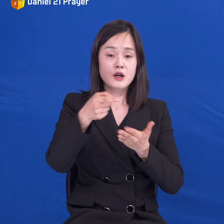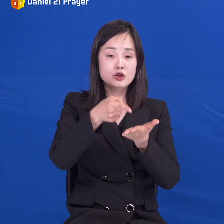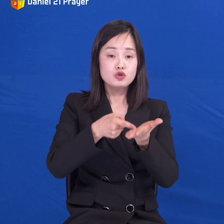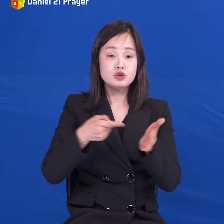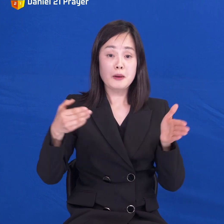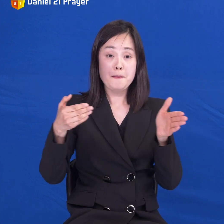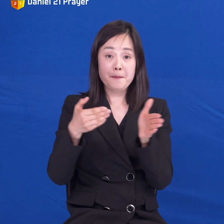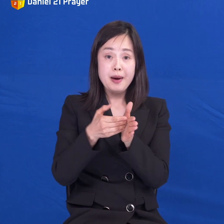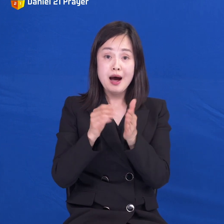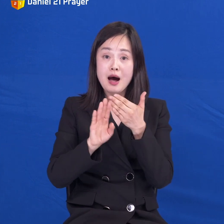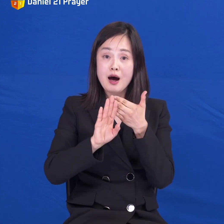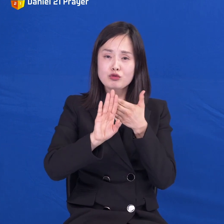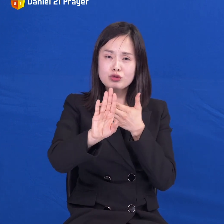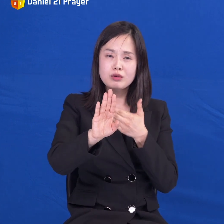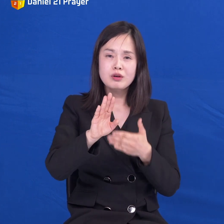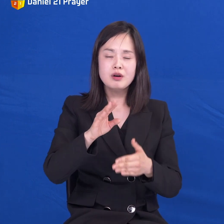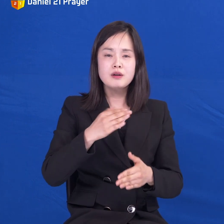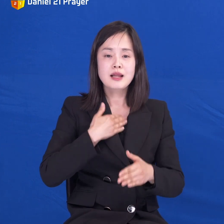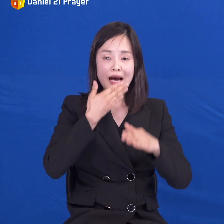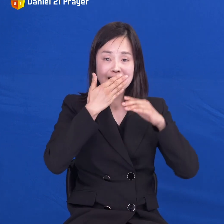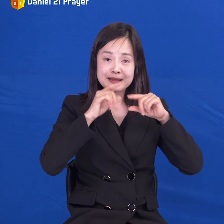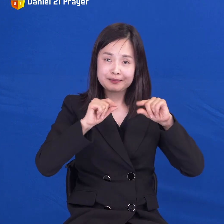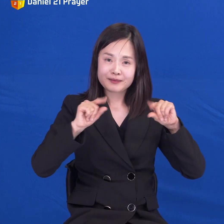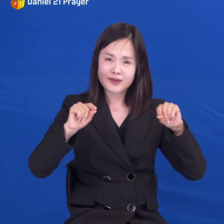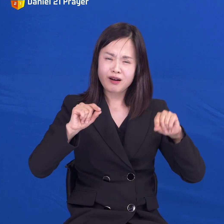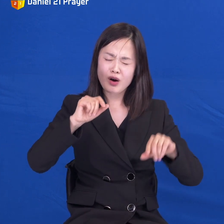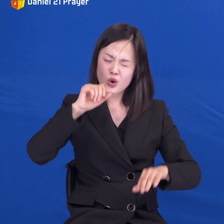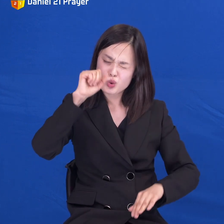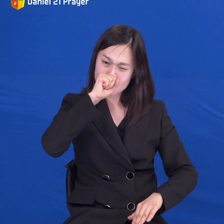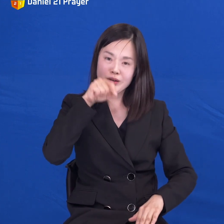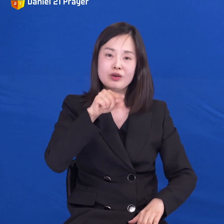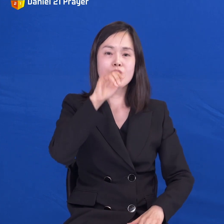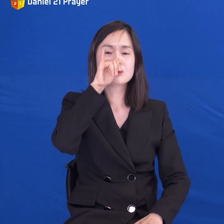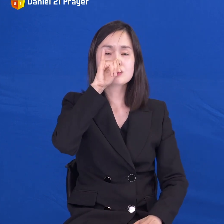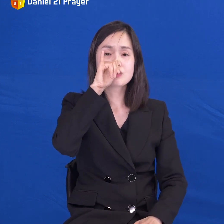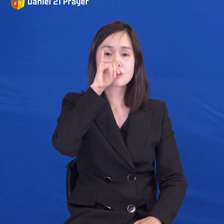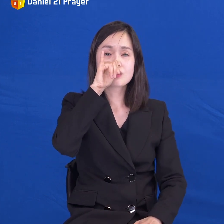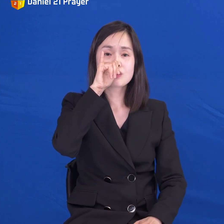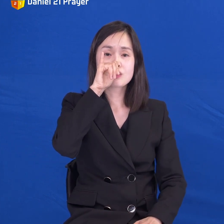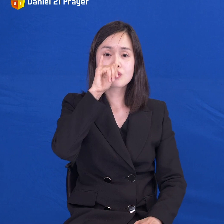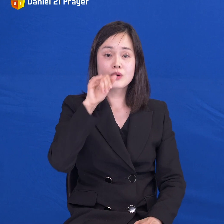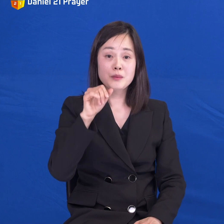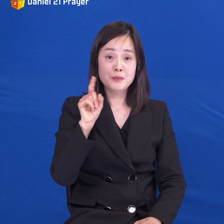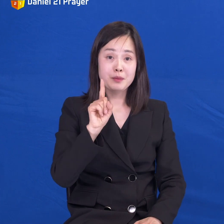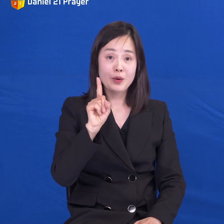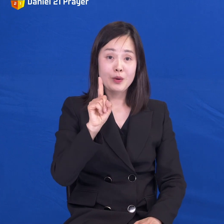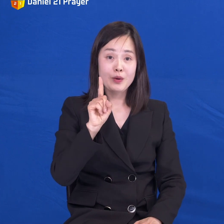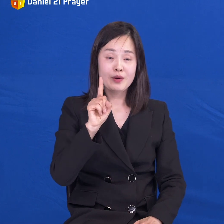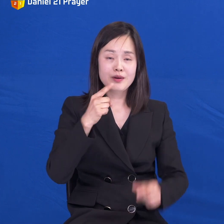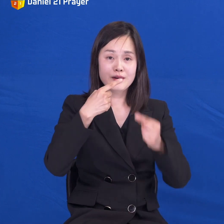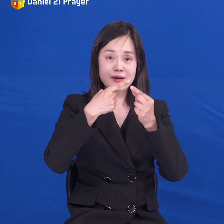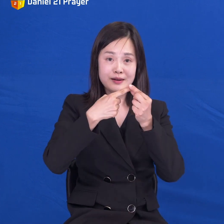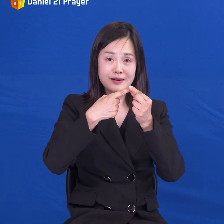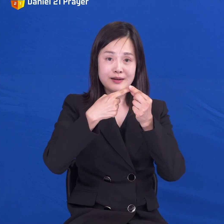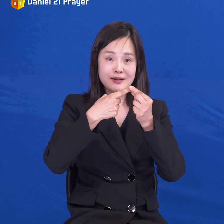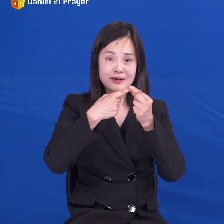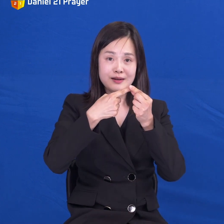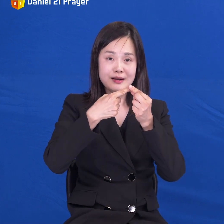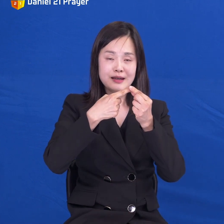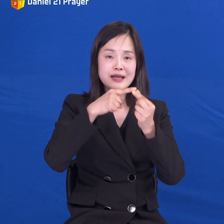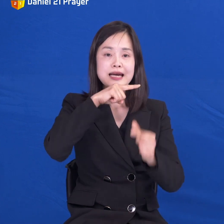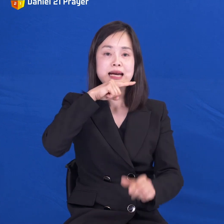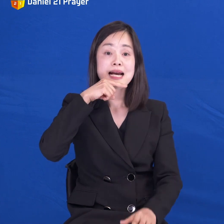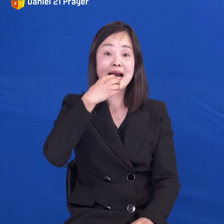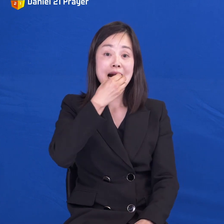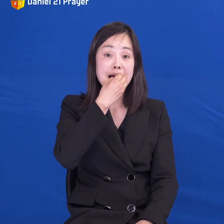좋아하는 음식인데 2가지 음식을 먹으면 안 된다는 것입니다. 첫째는 단감. 이 감을 먹으면